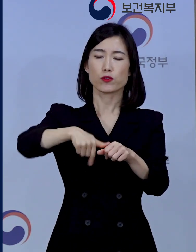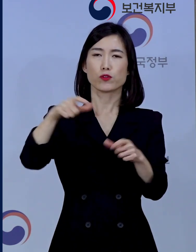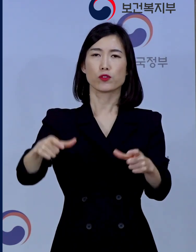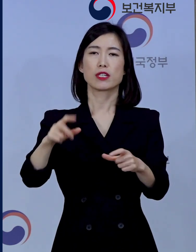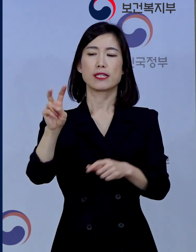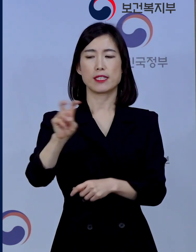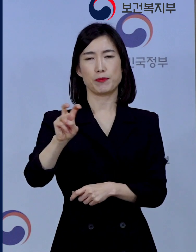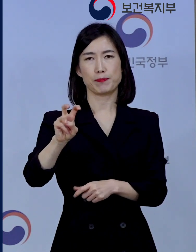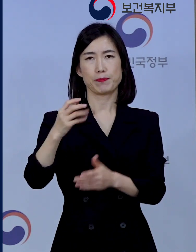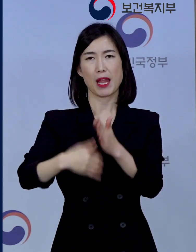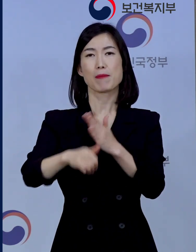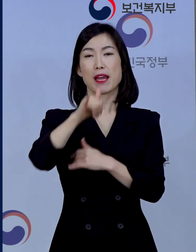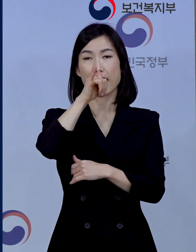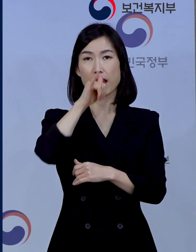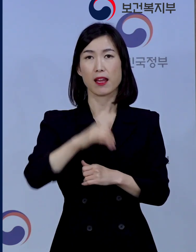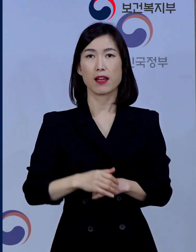있습니다.